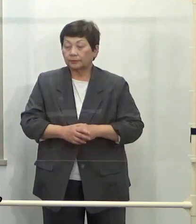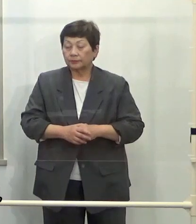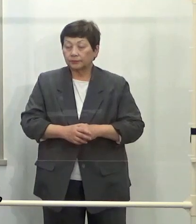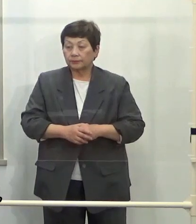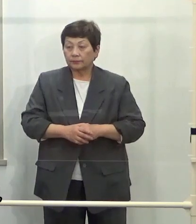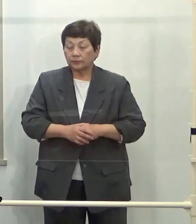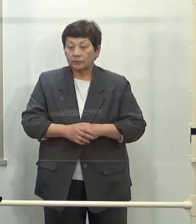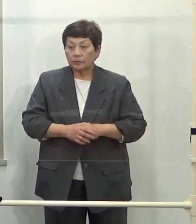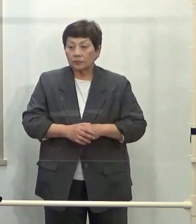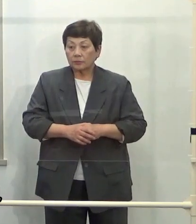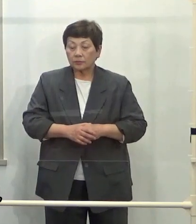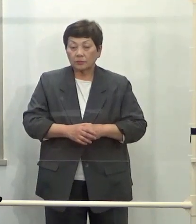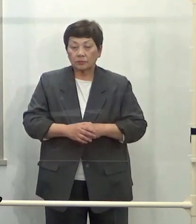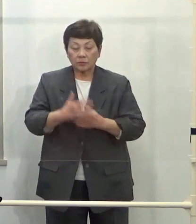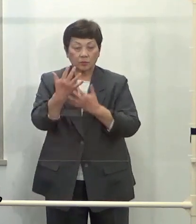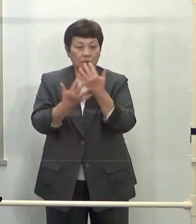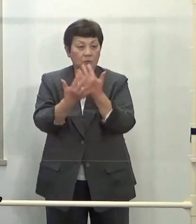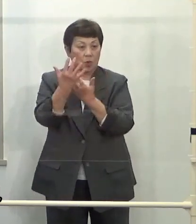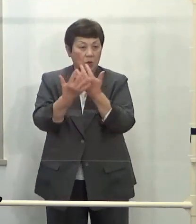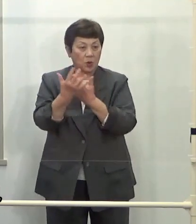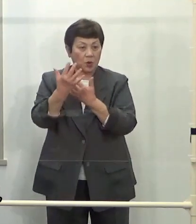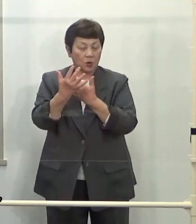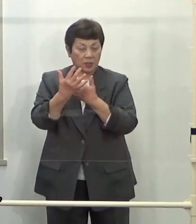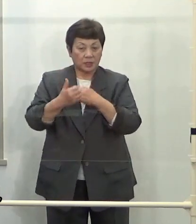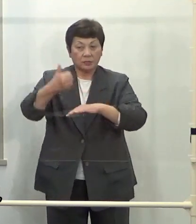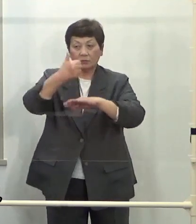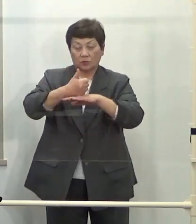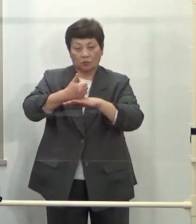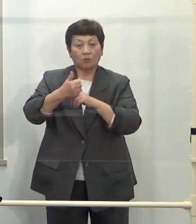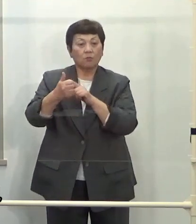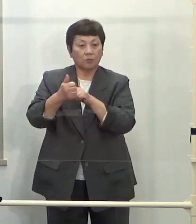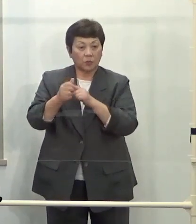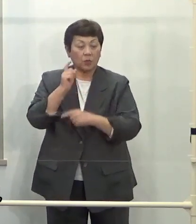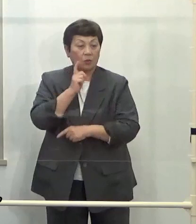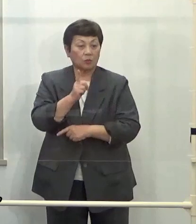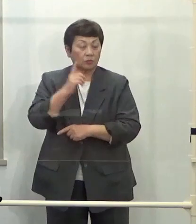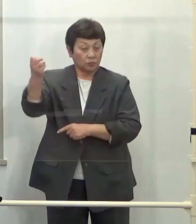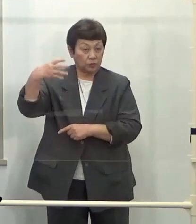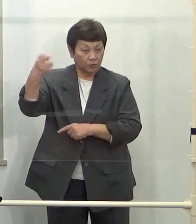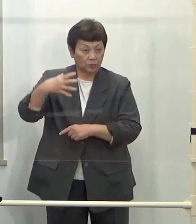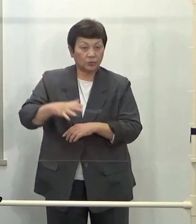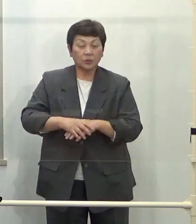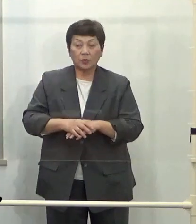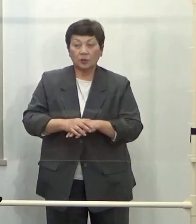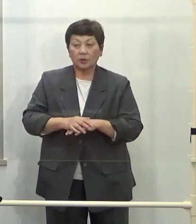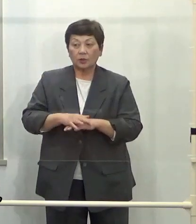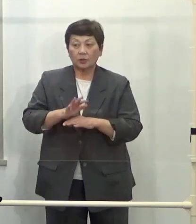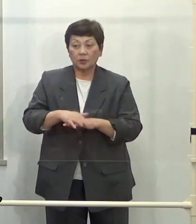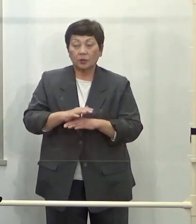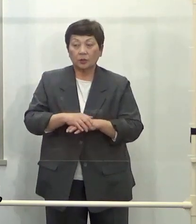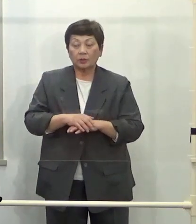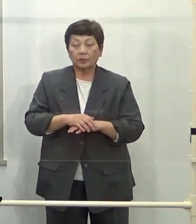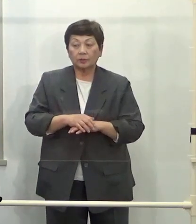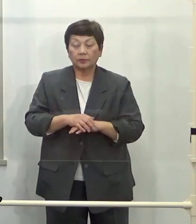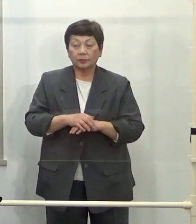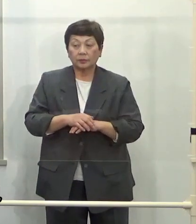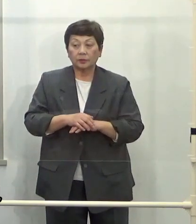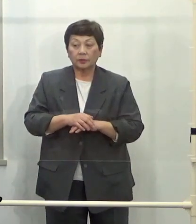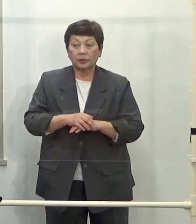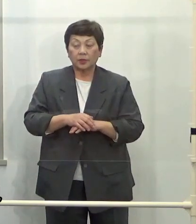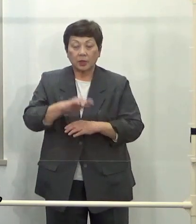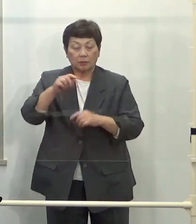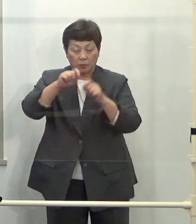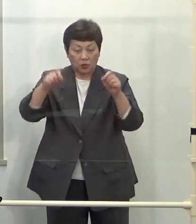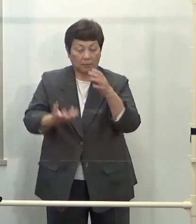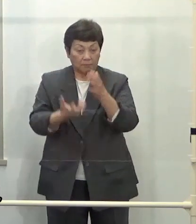るという発言には批判が強まっております。市長ご自身は4期目の政策大綱で、